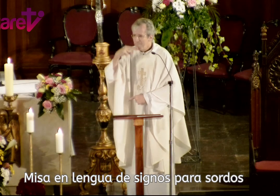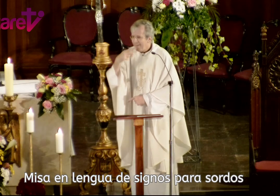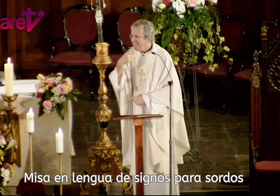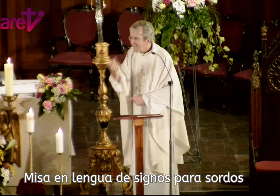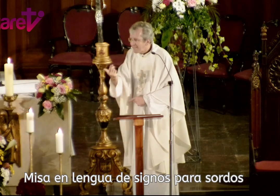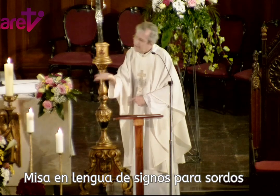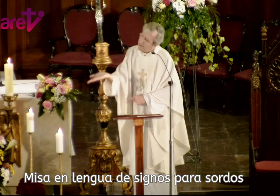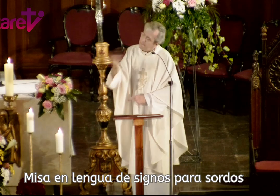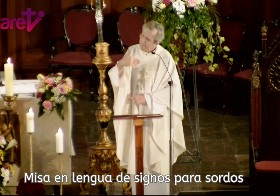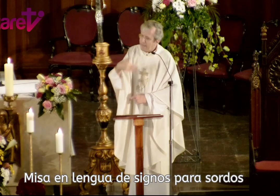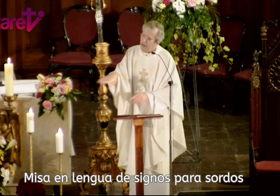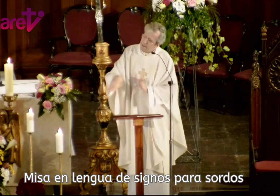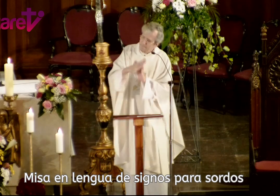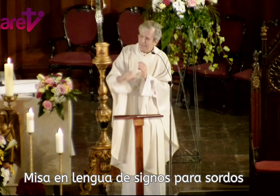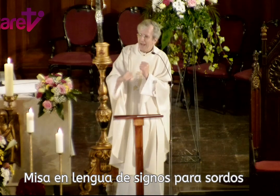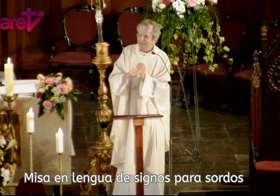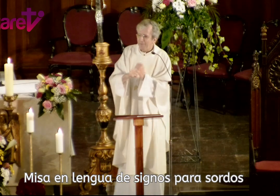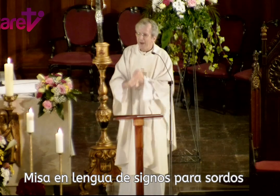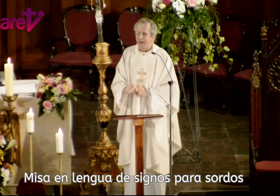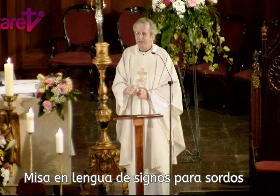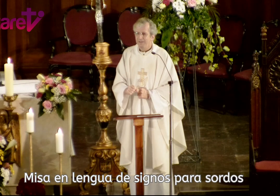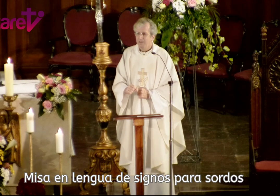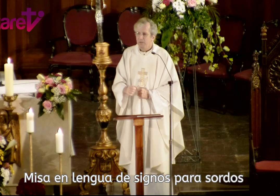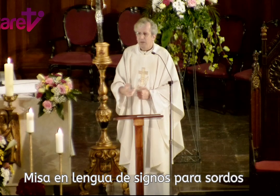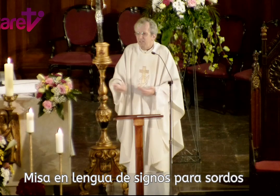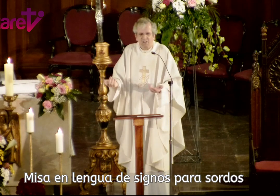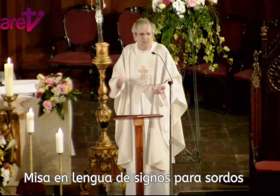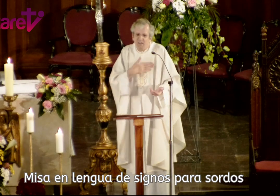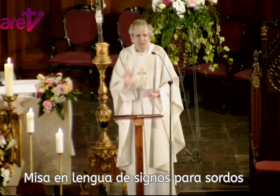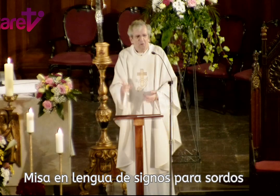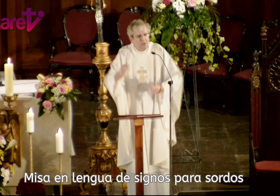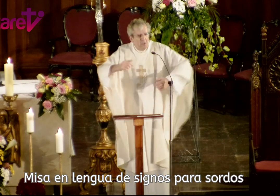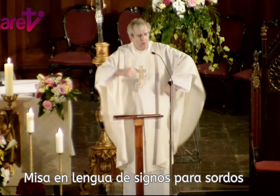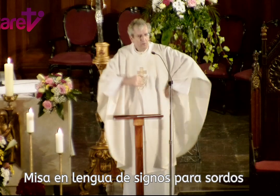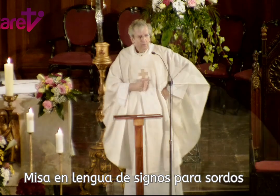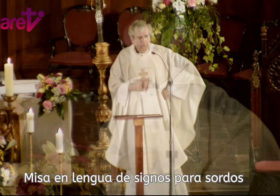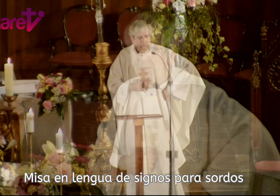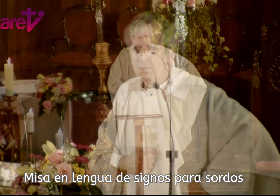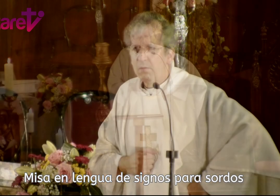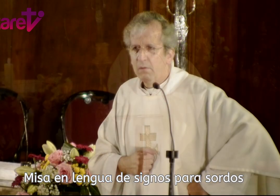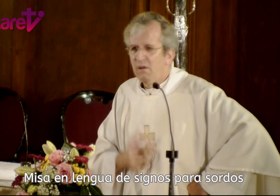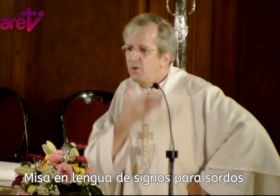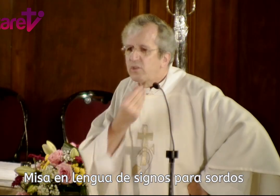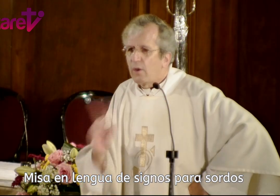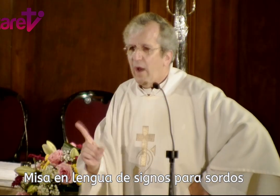el padre le dice, venga, vete a trabajar. Y dice, no quiero, no tengo